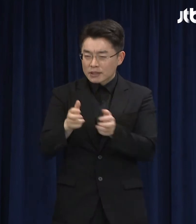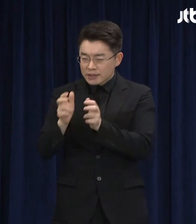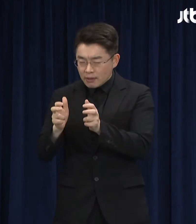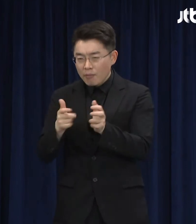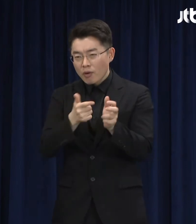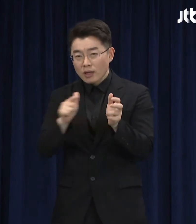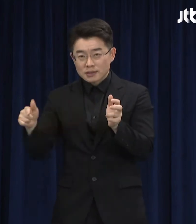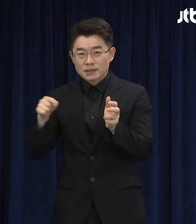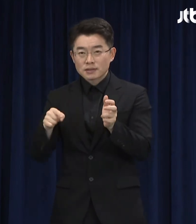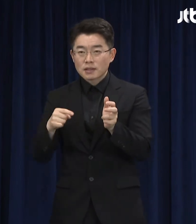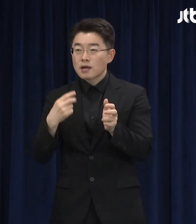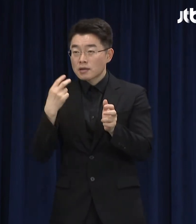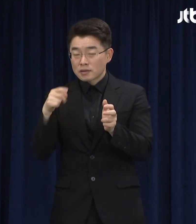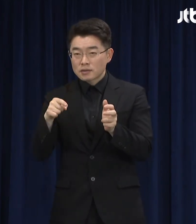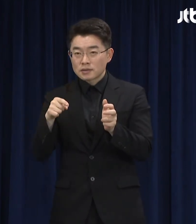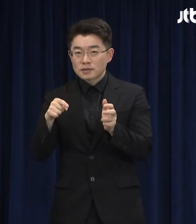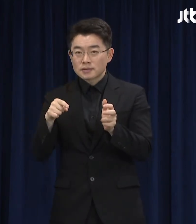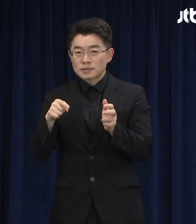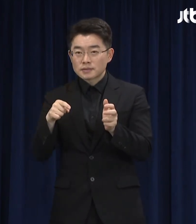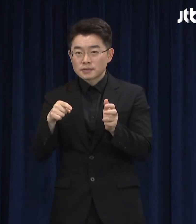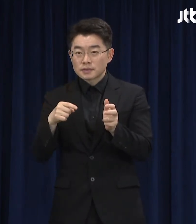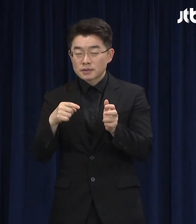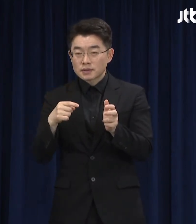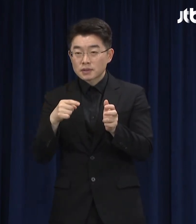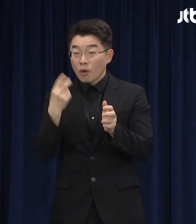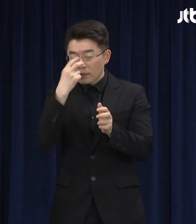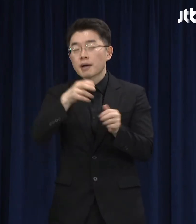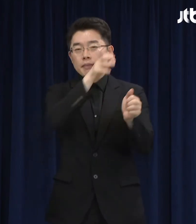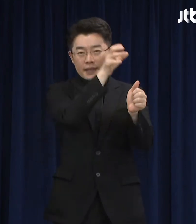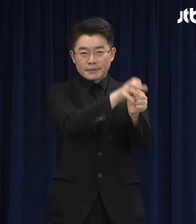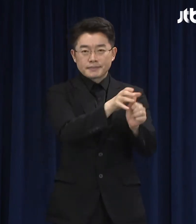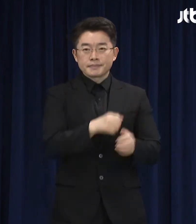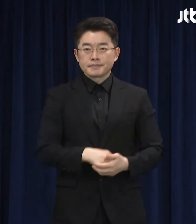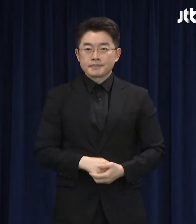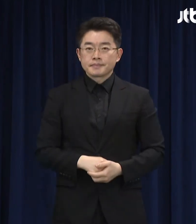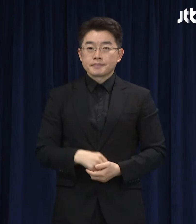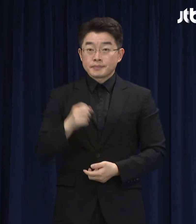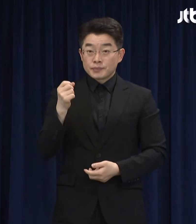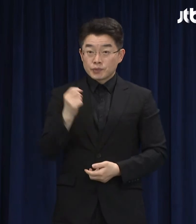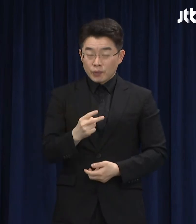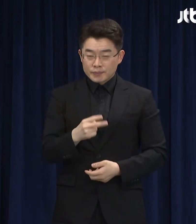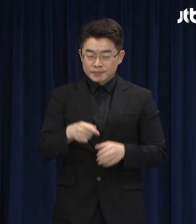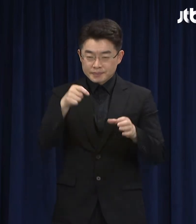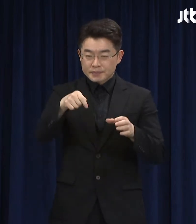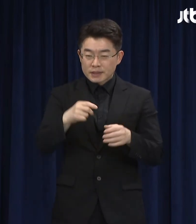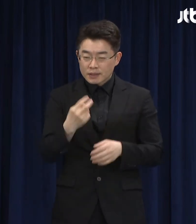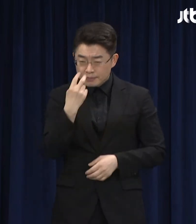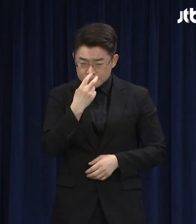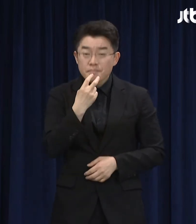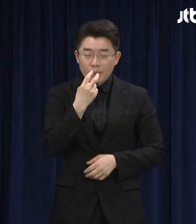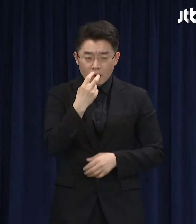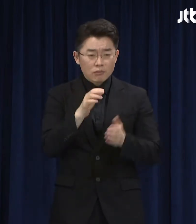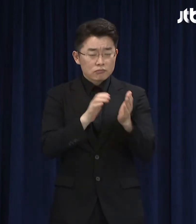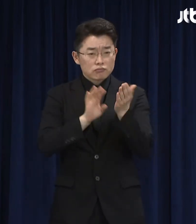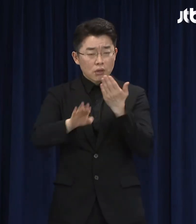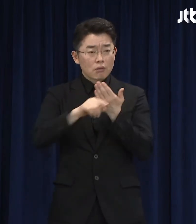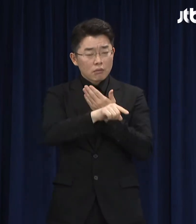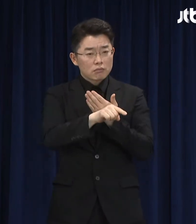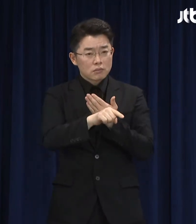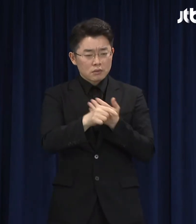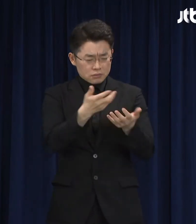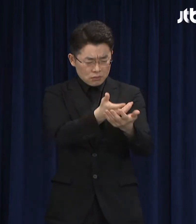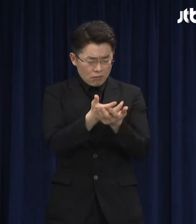그리고 이 분석한 측정치의 데이터가 신뢰성을 가지고 있는지에 대한 부분이 중점 점검